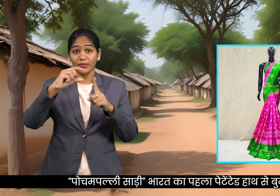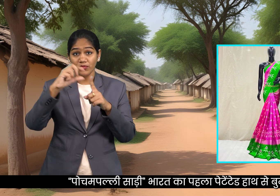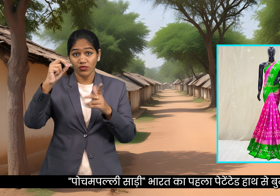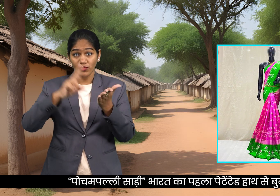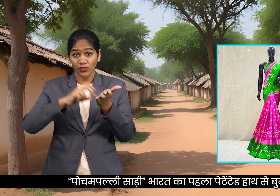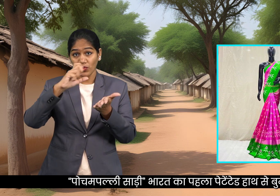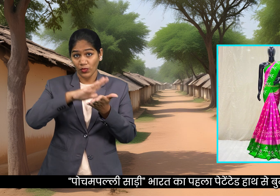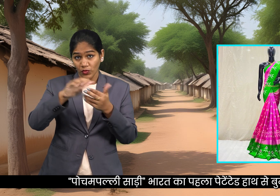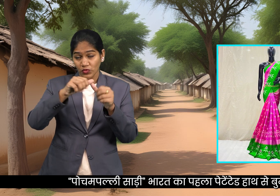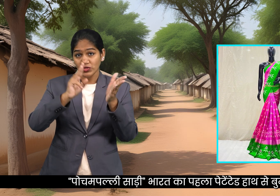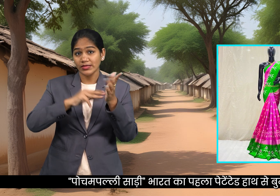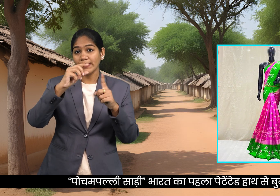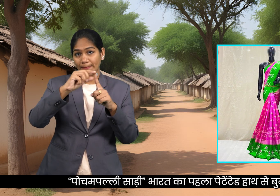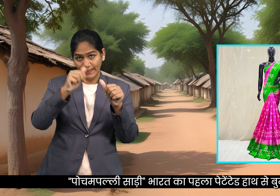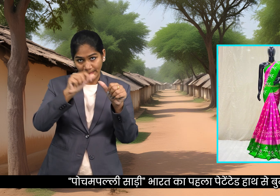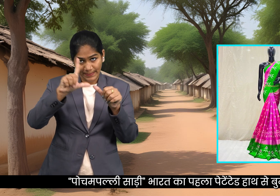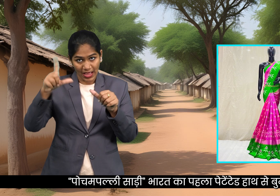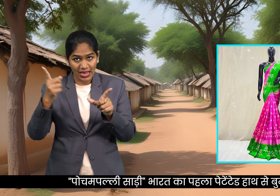पोचमपल्ली साड़ी